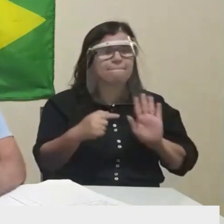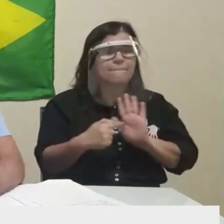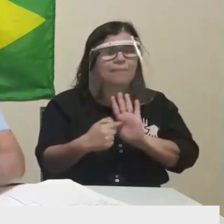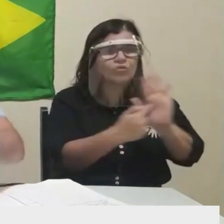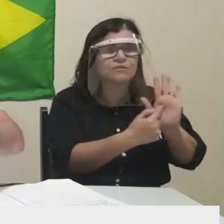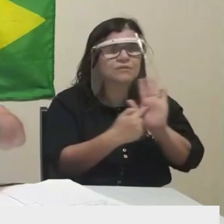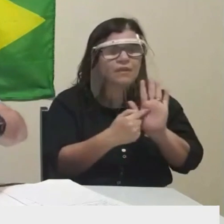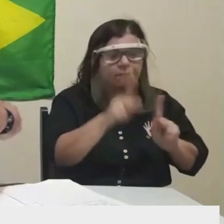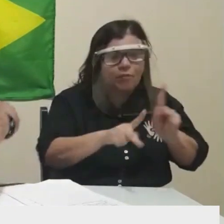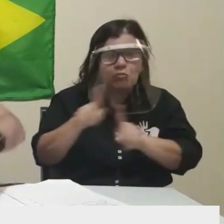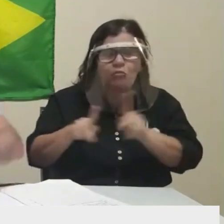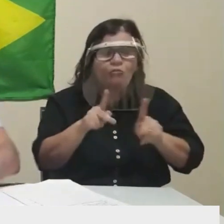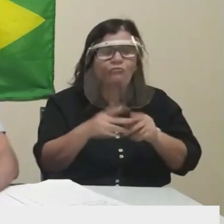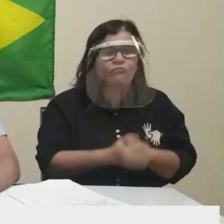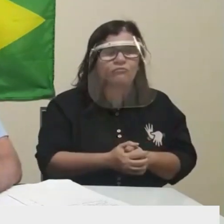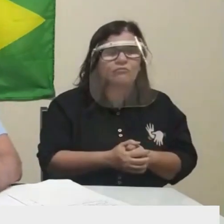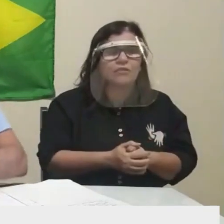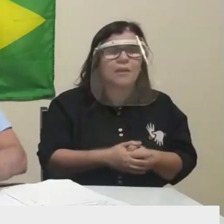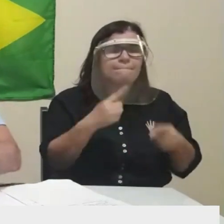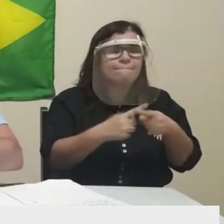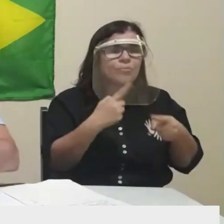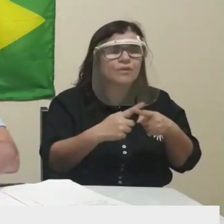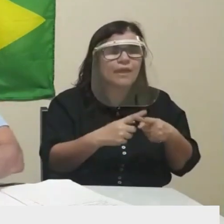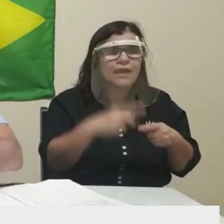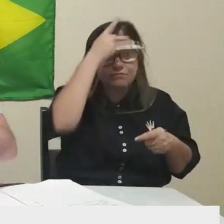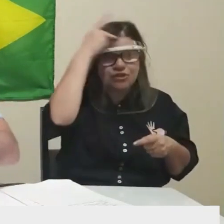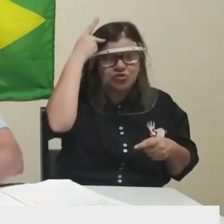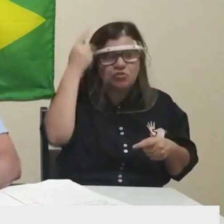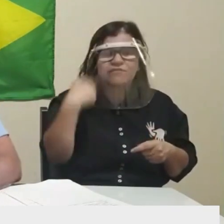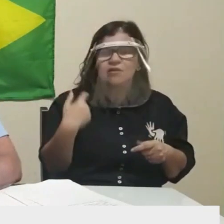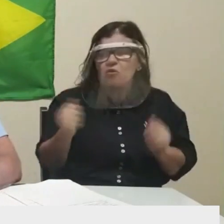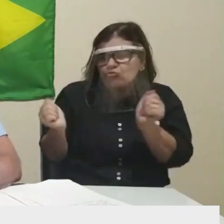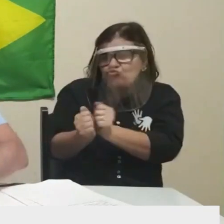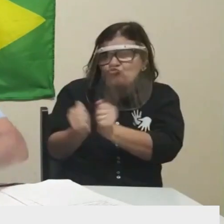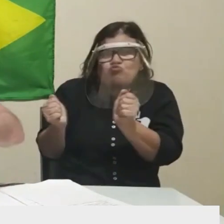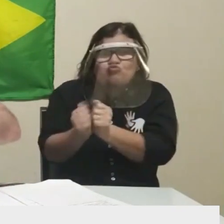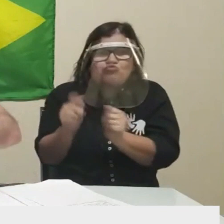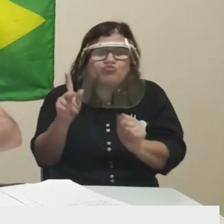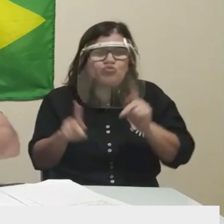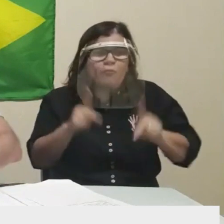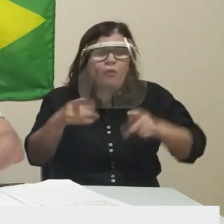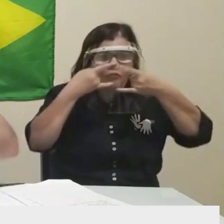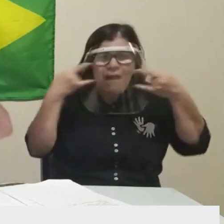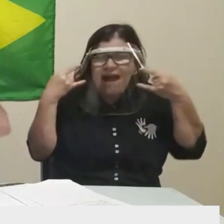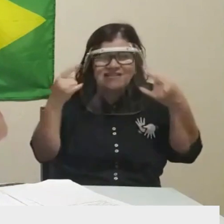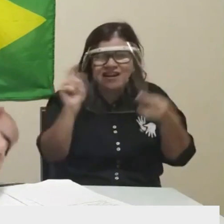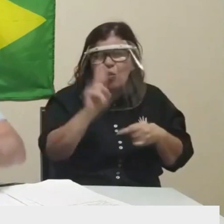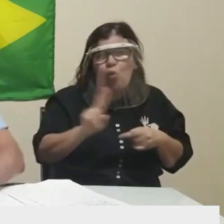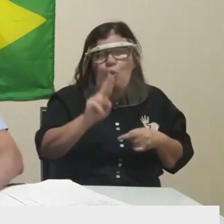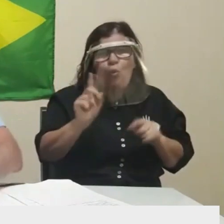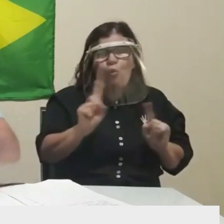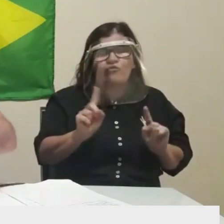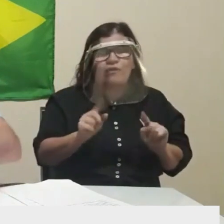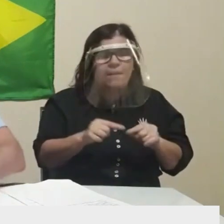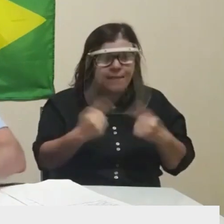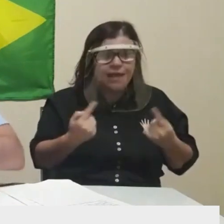me critica, né? Oh, tá no meio do povo sem máscara. Poxa, eu sou um general, tá? E como general tem que estar no meio do